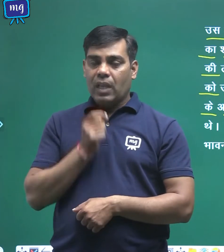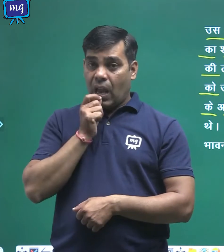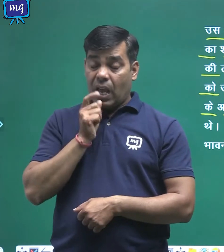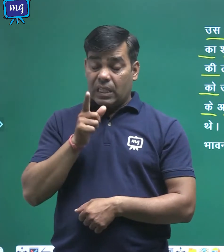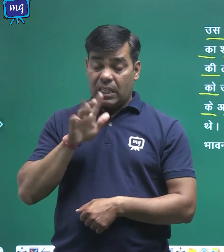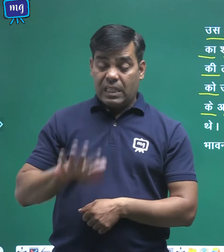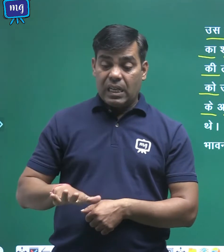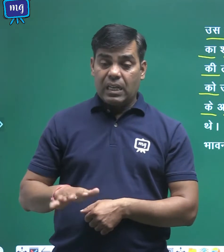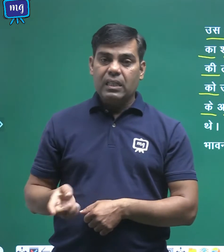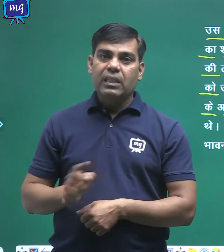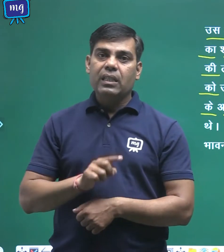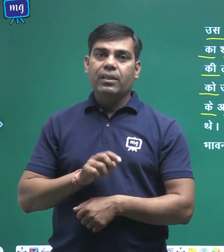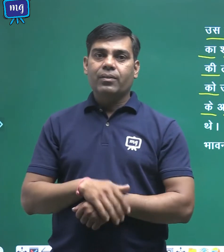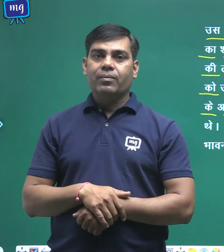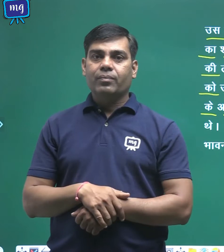अत्याचार की